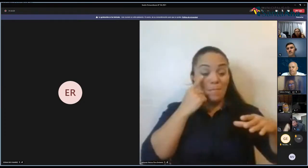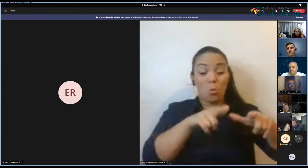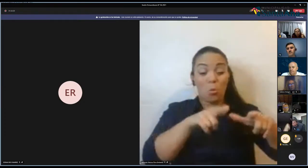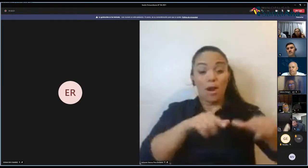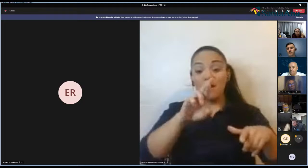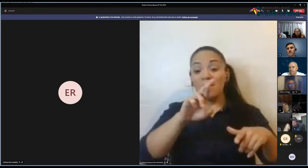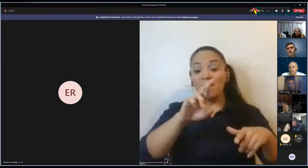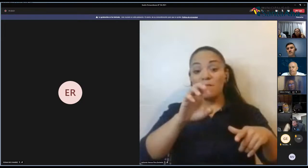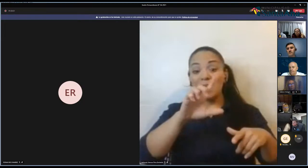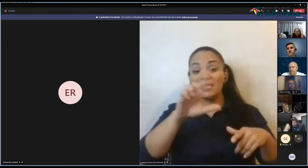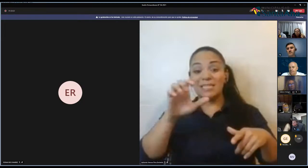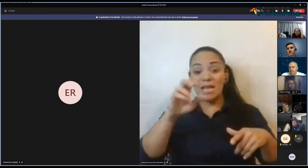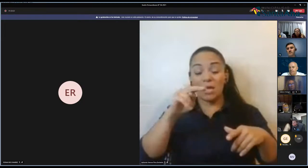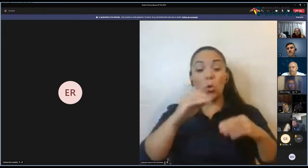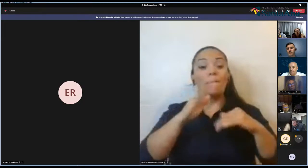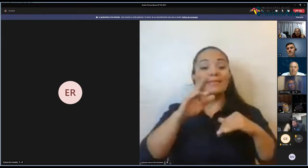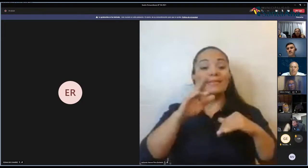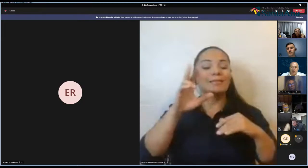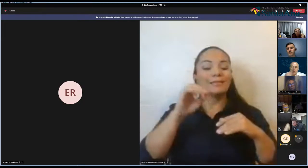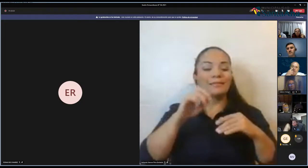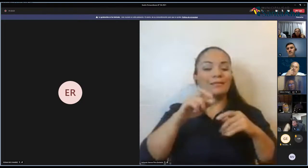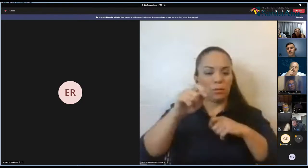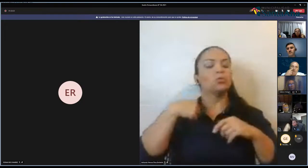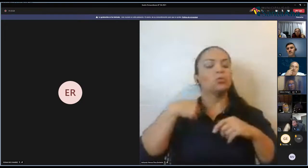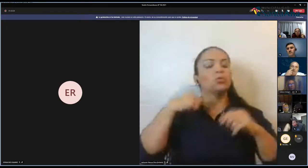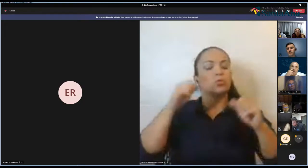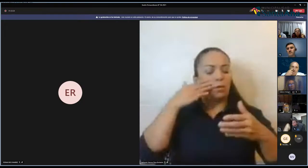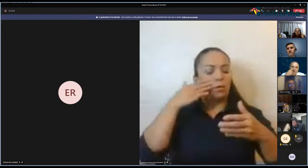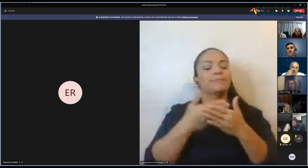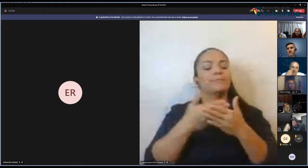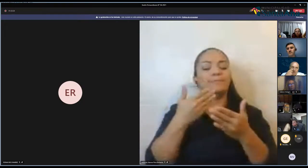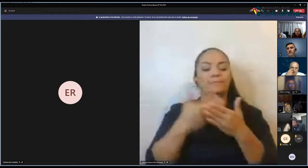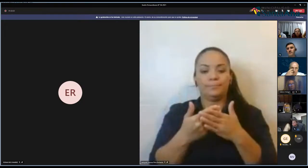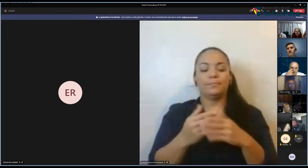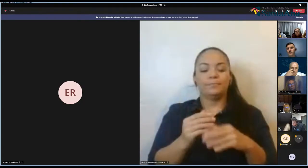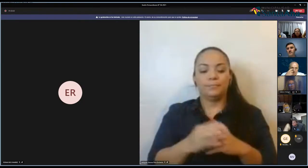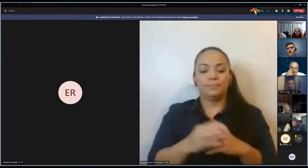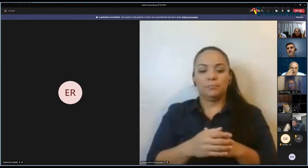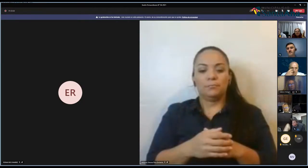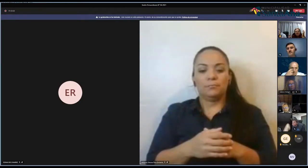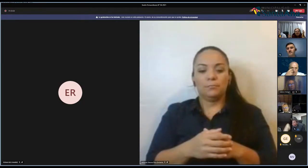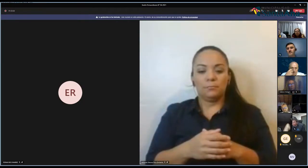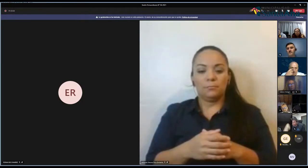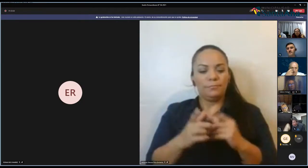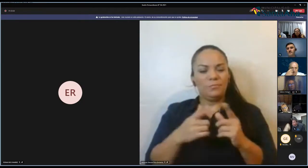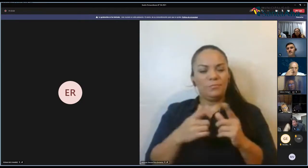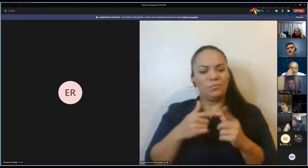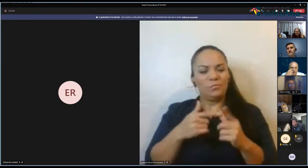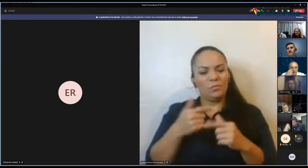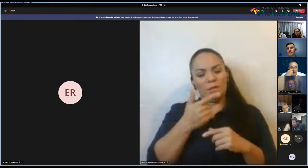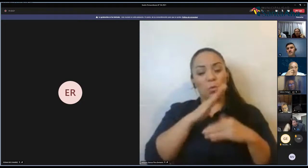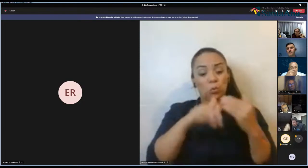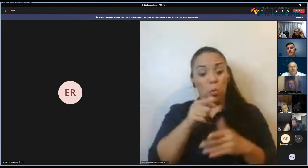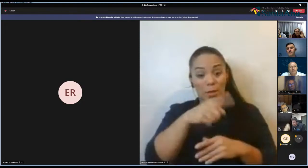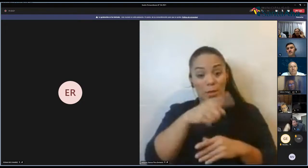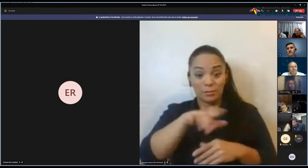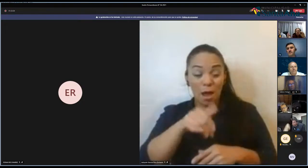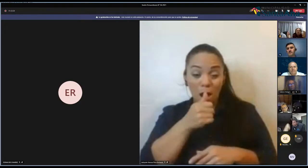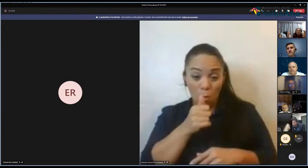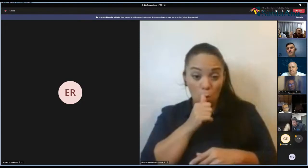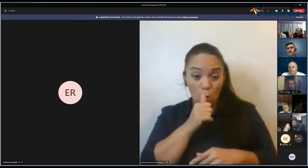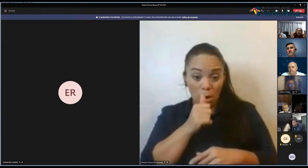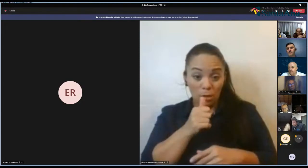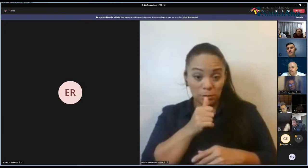lo puedo comprobar como le repito y yo digo todas esas aguas las tiran